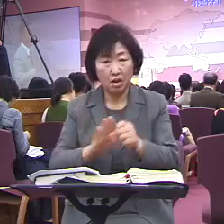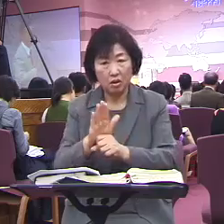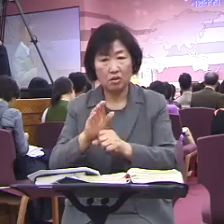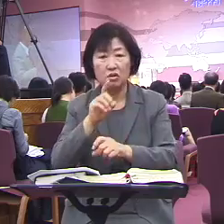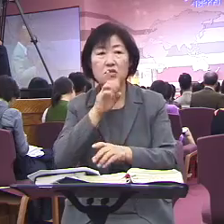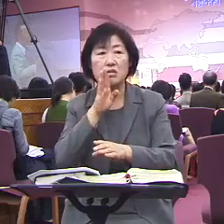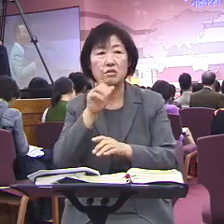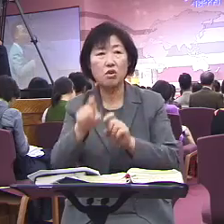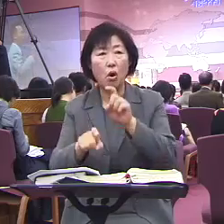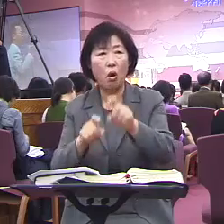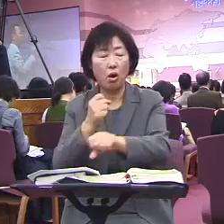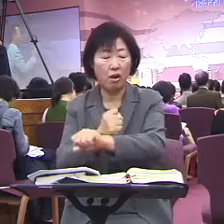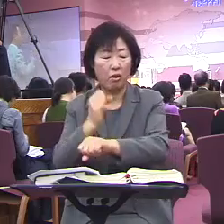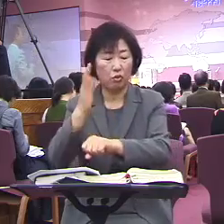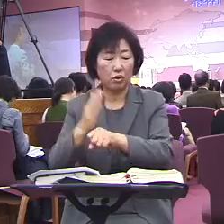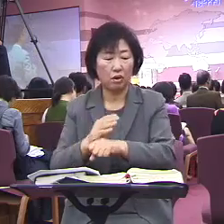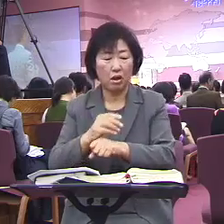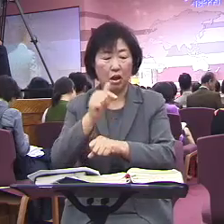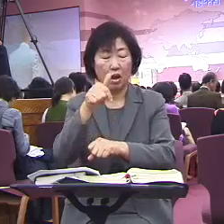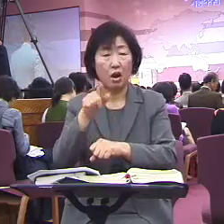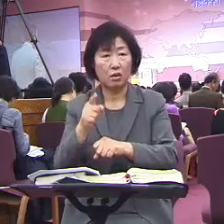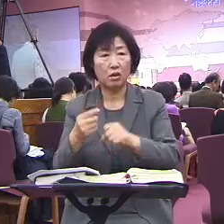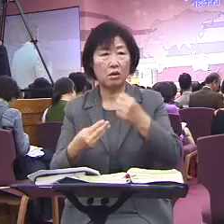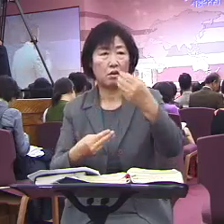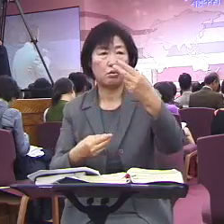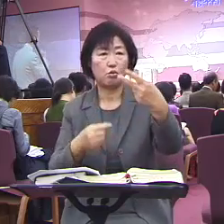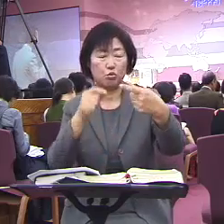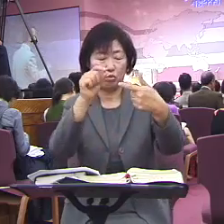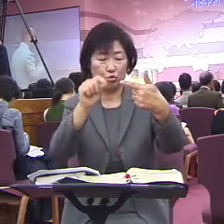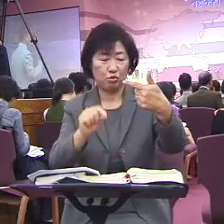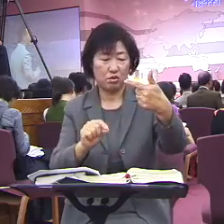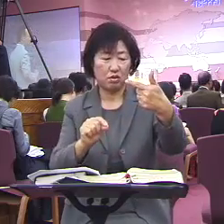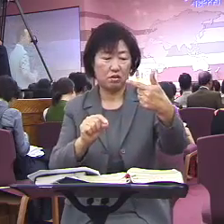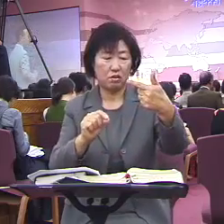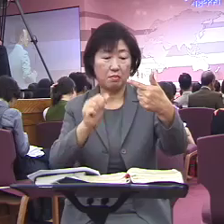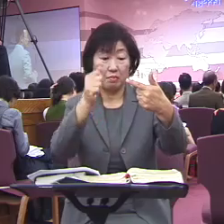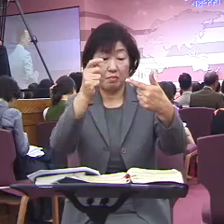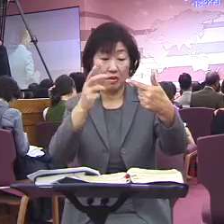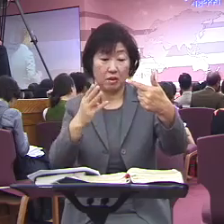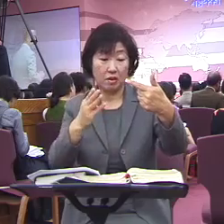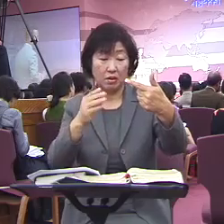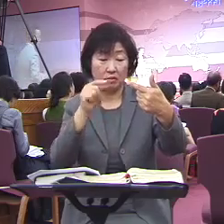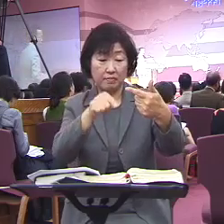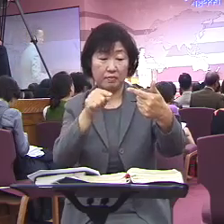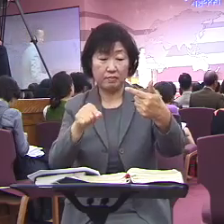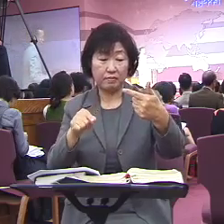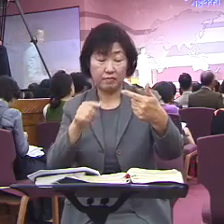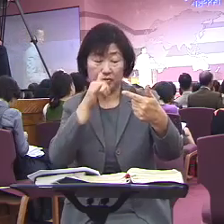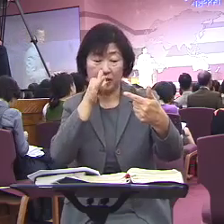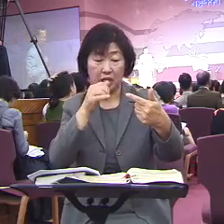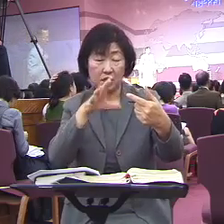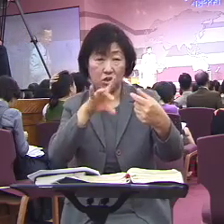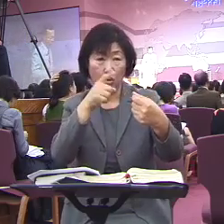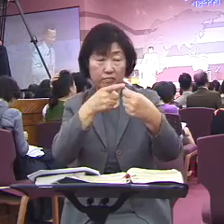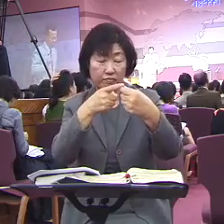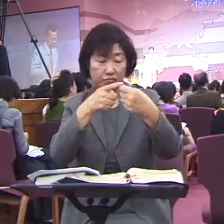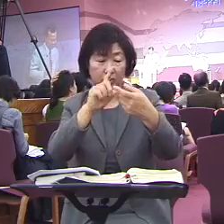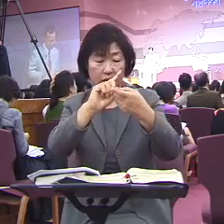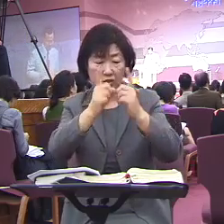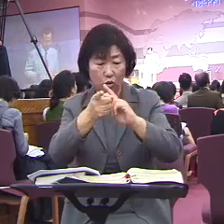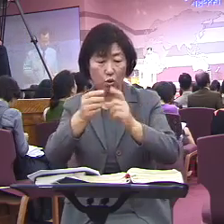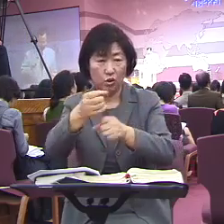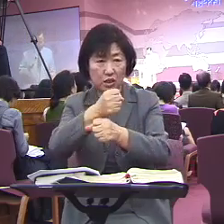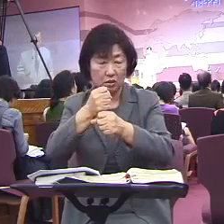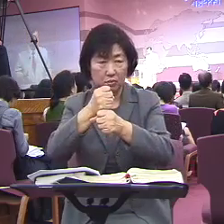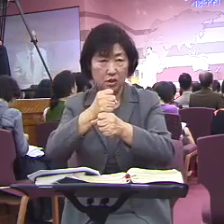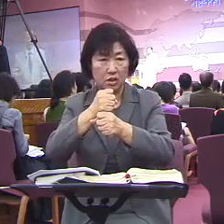갈라디아서 6장에서 몇 가지를 지적해 주시는데 그 중에 제일 처음으로 우리에게 주시는 말씀이 바로 서로